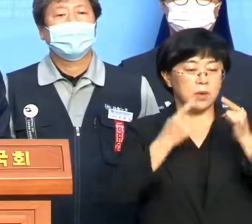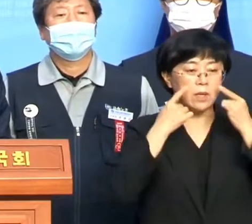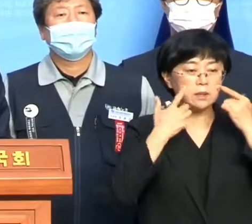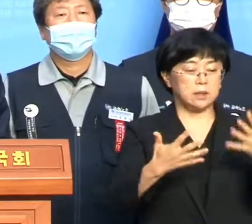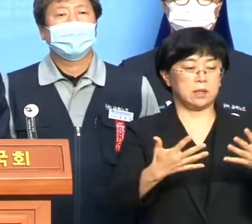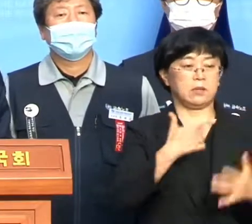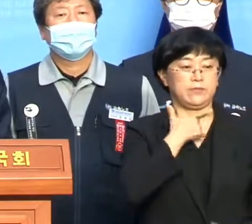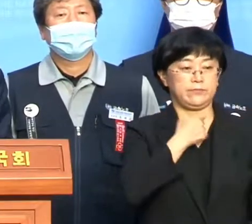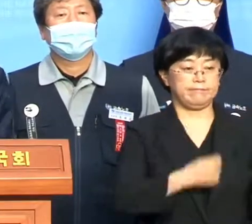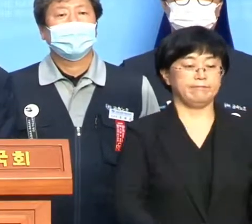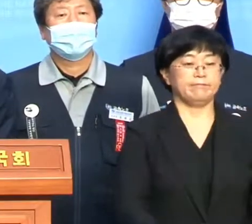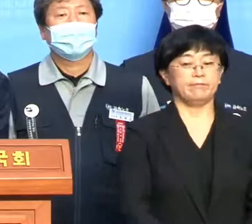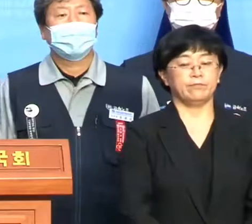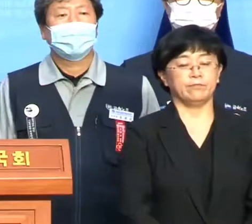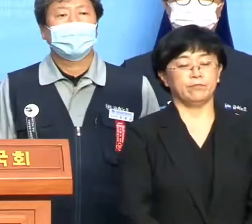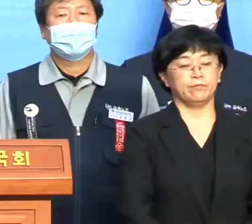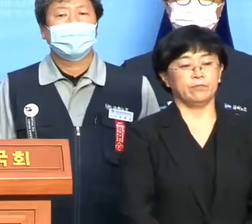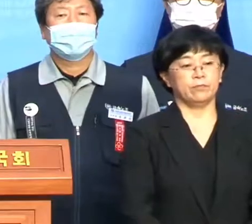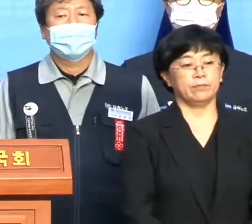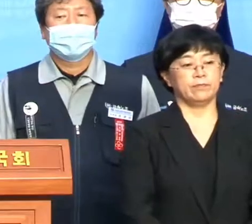합니다 감사합니다